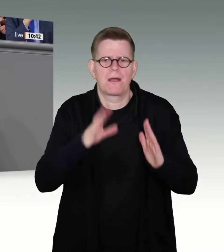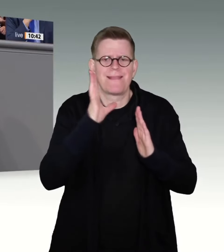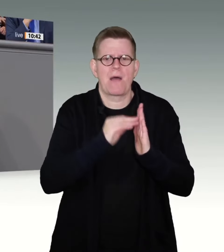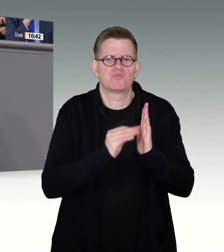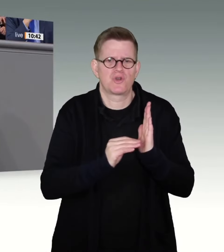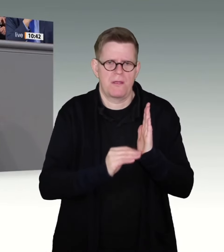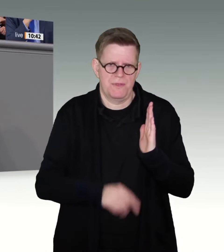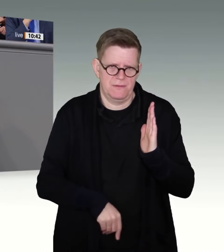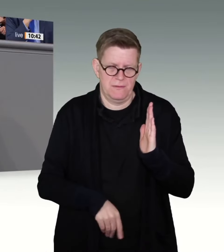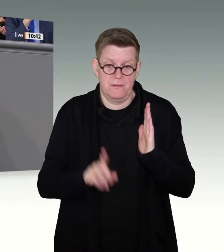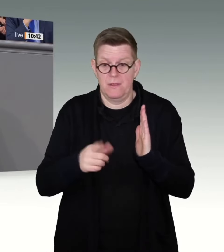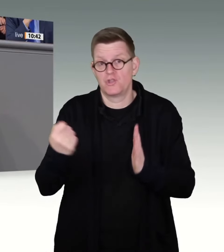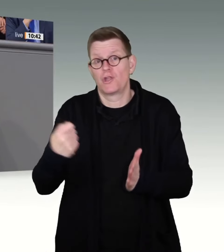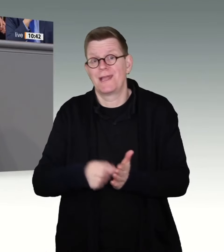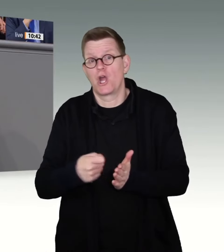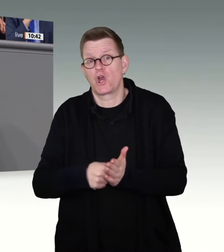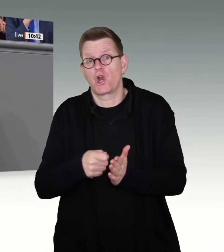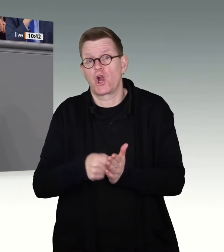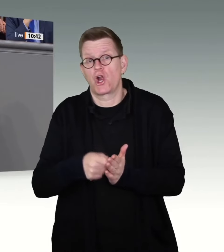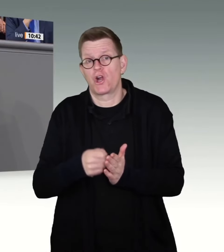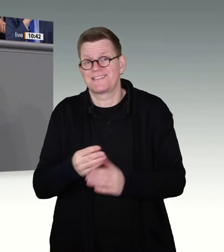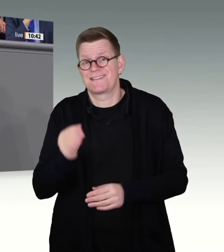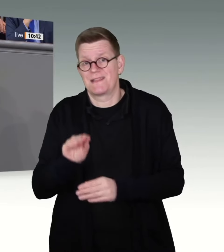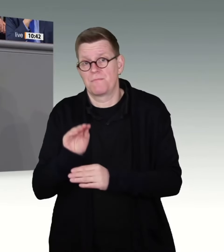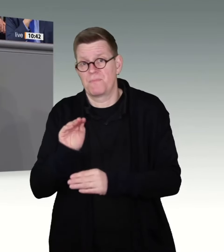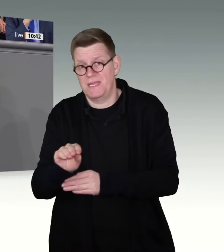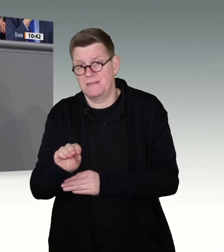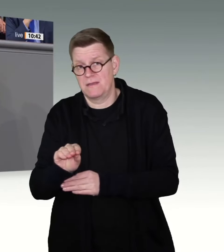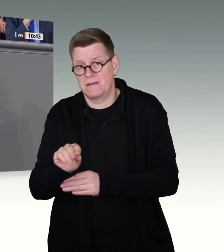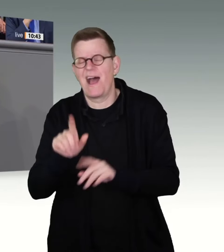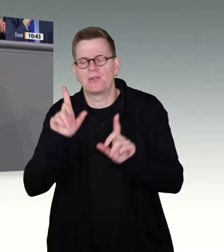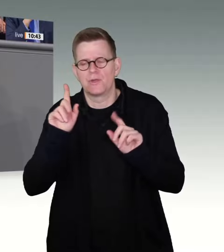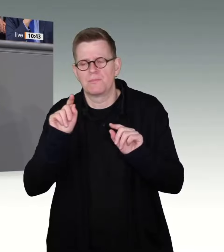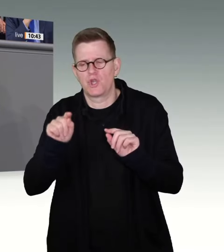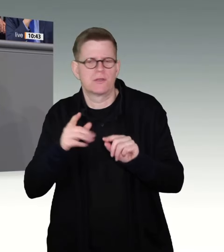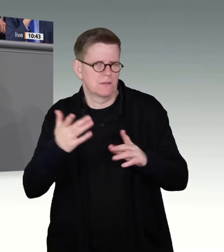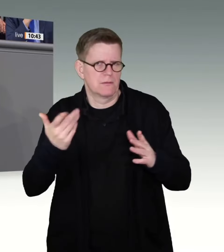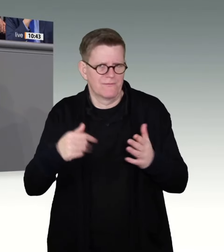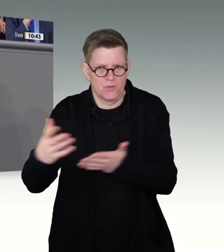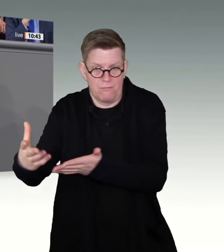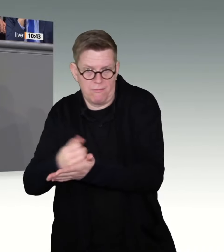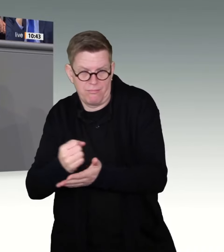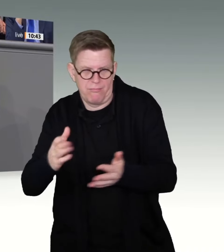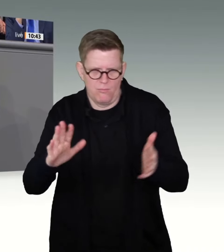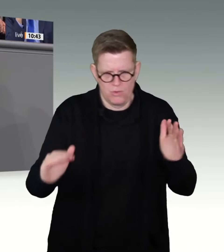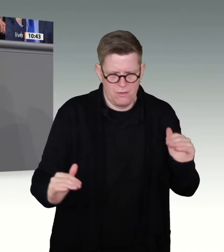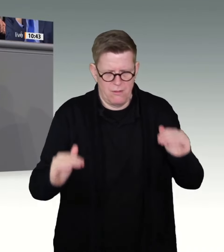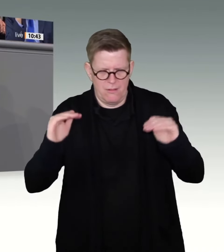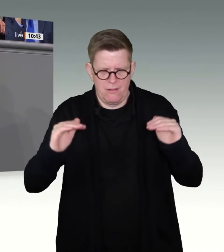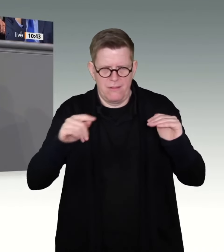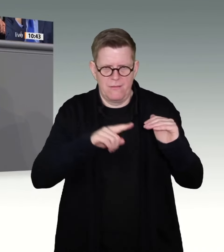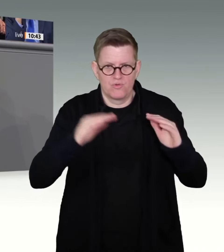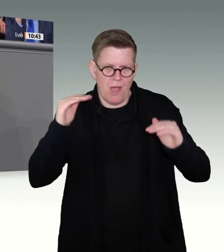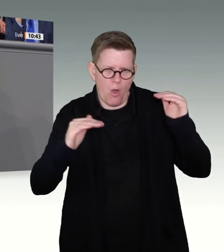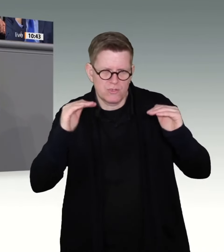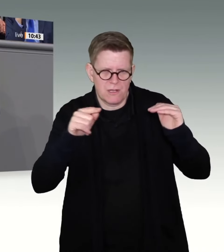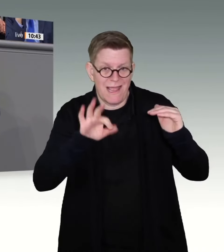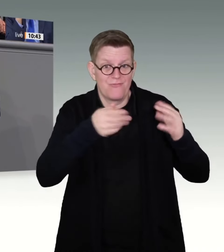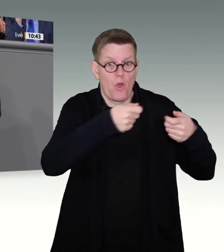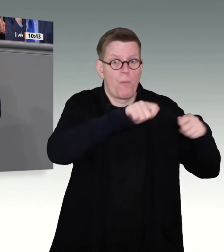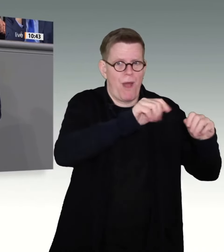Kostenmiete, also das, was erwirtschaftet werden muss, damit der Bau sich rechnet, um 2,50 Euro senken. Das ist ein